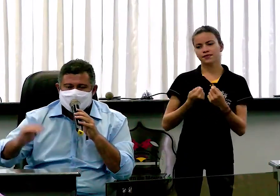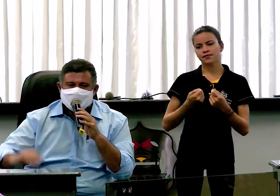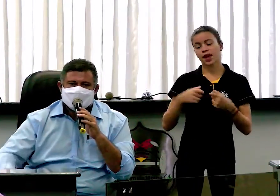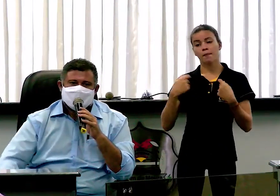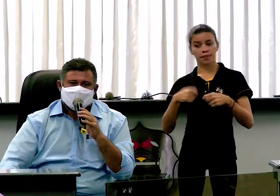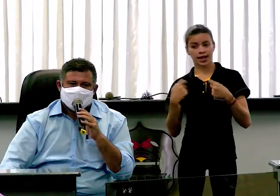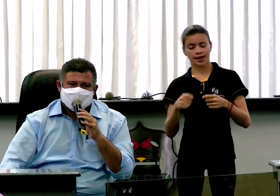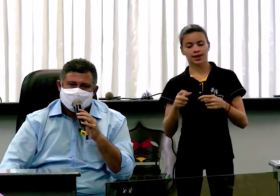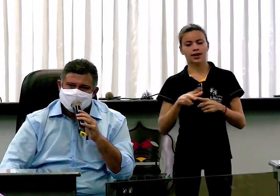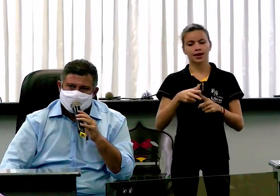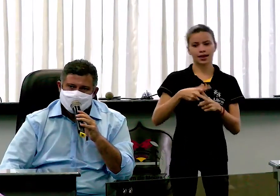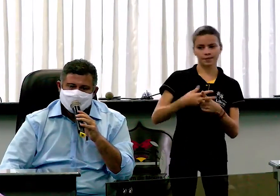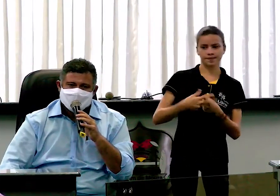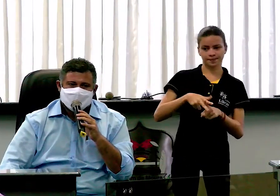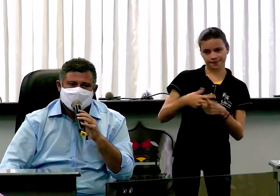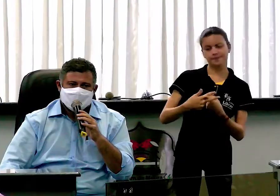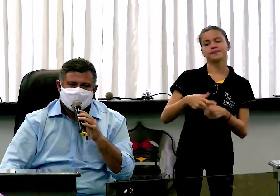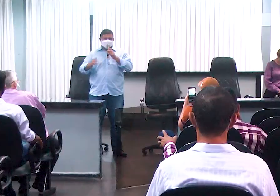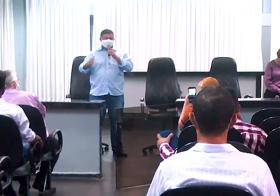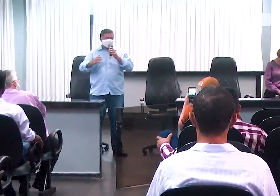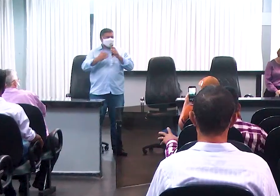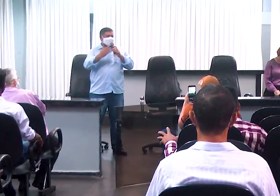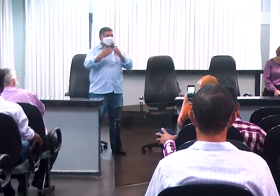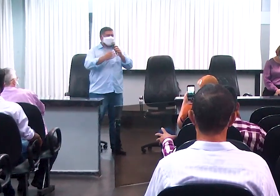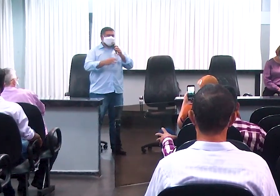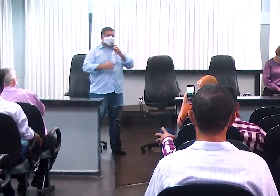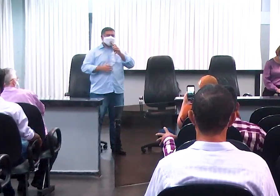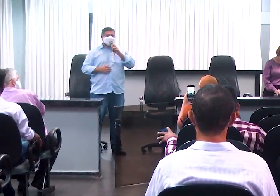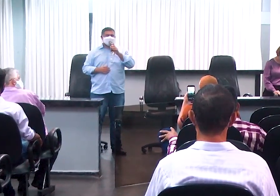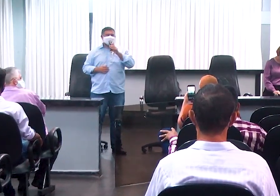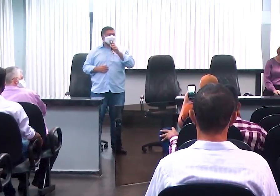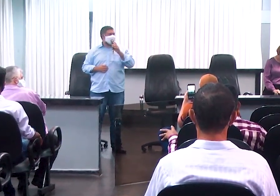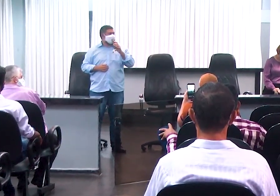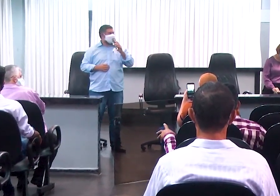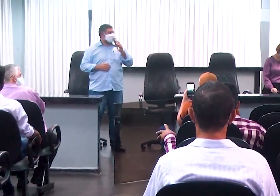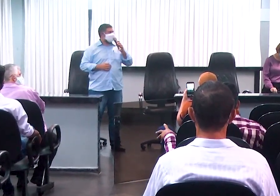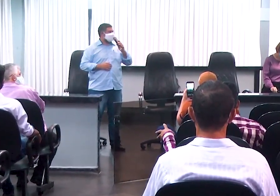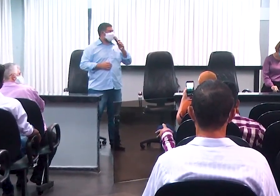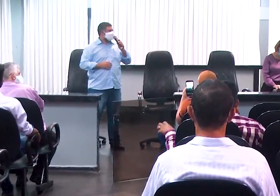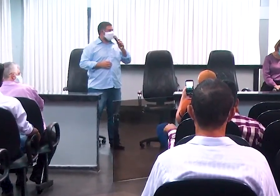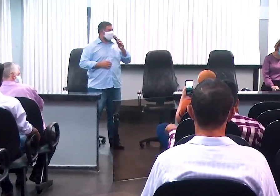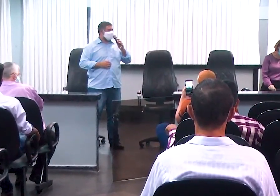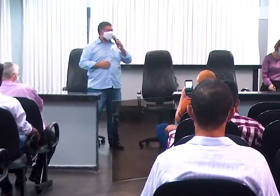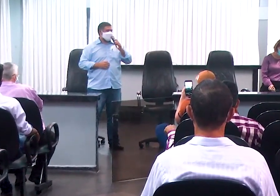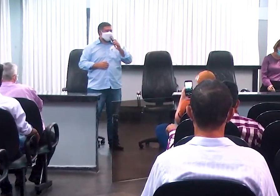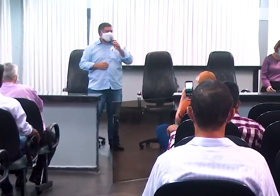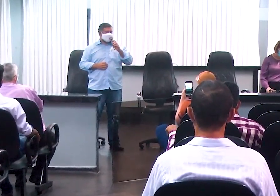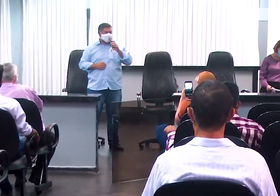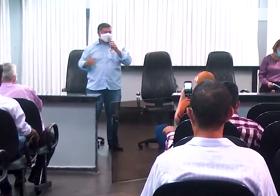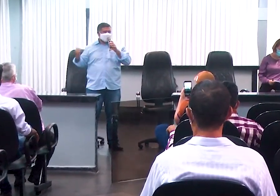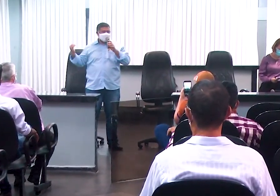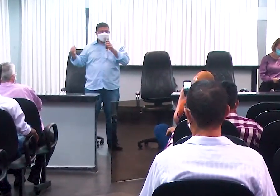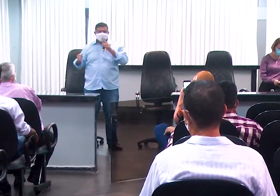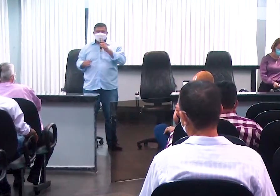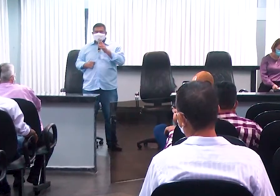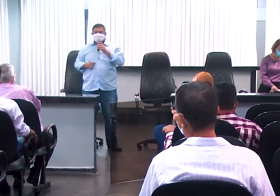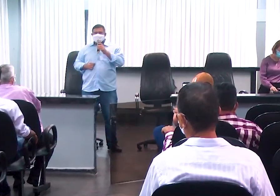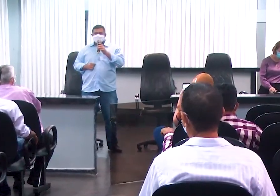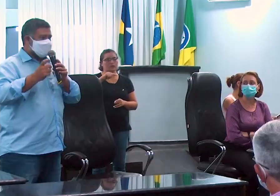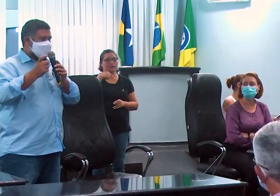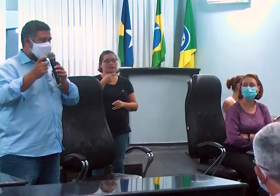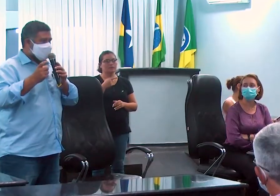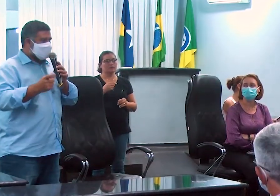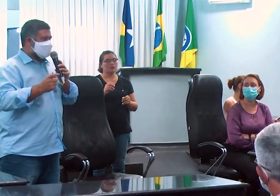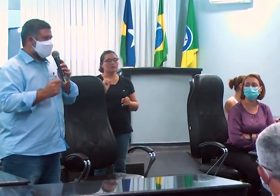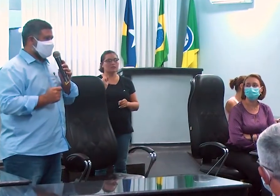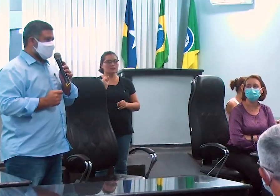claro que a grande preocupação a extração é que a população se conscientize para que não chega a situação de são